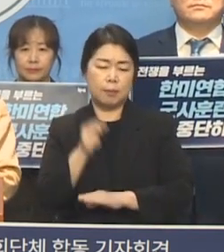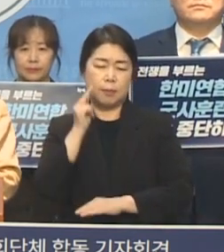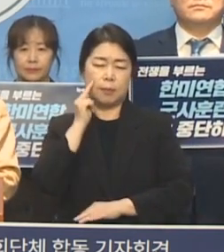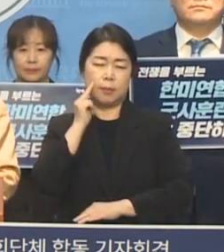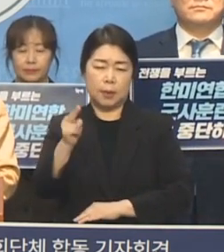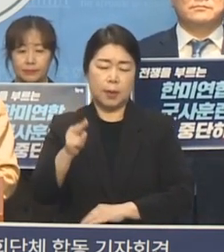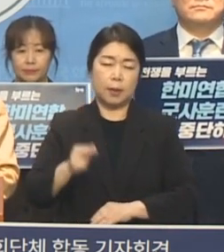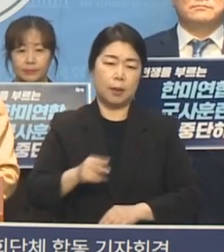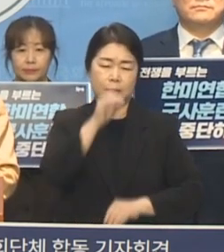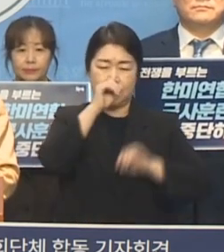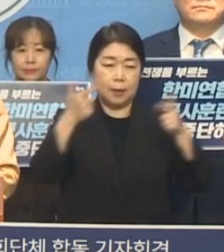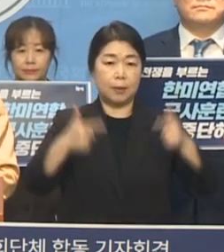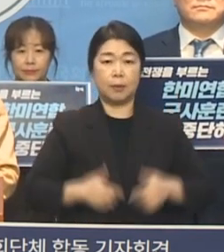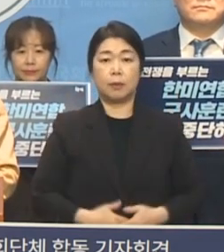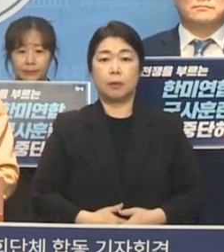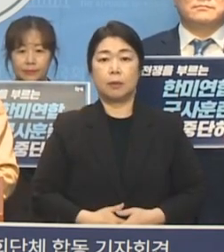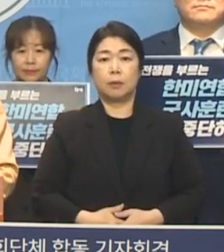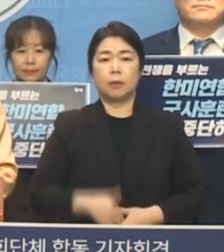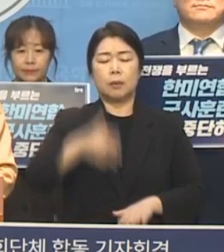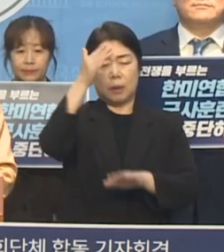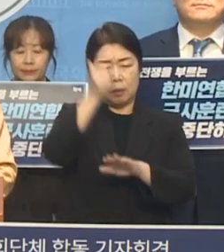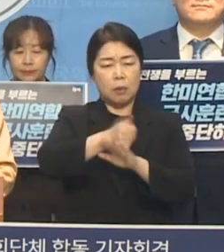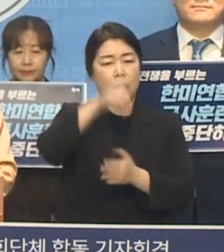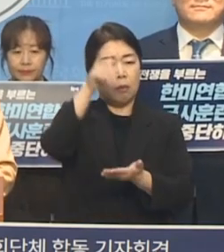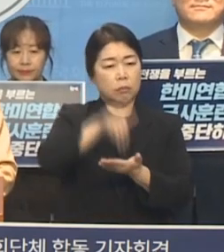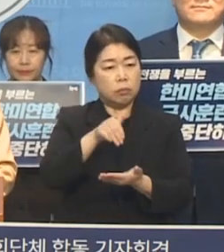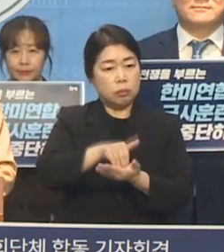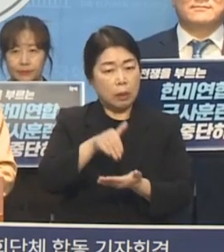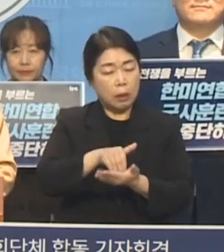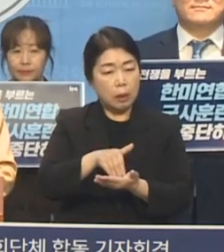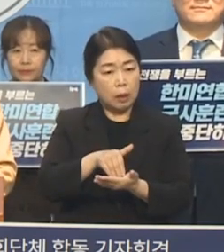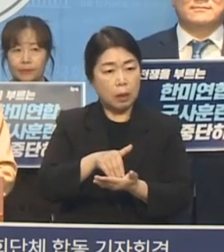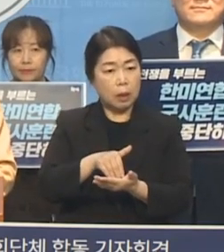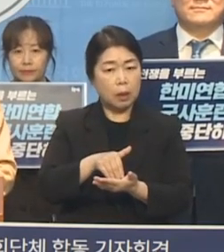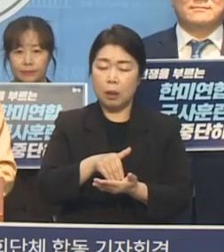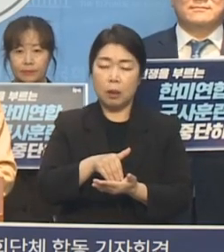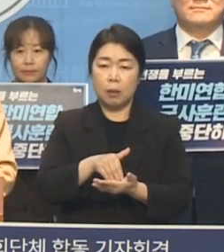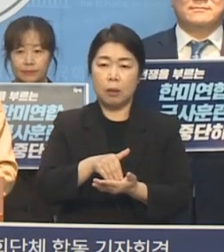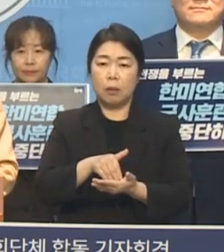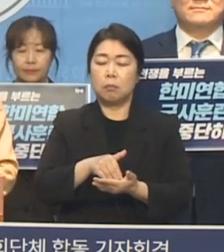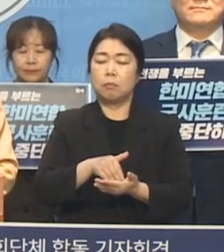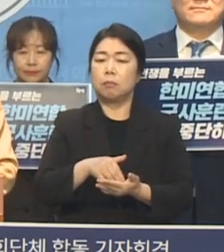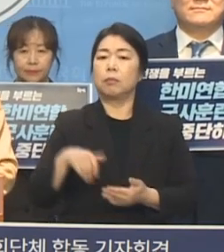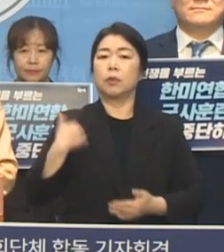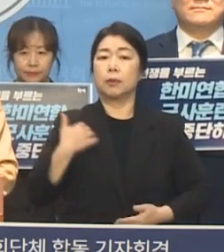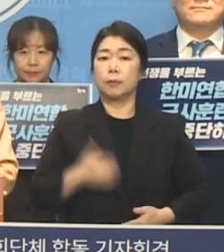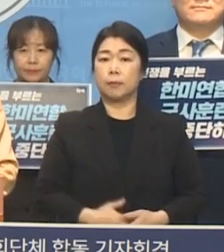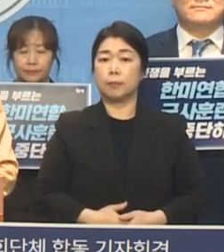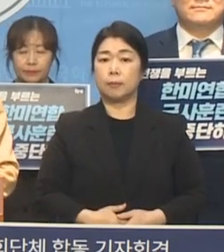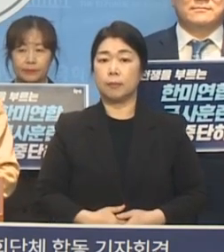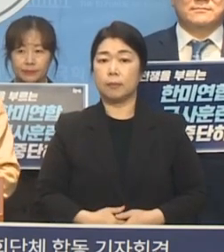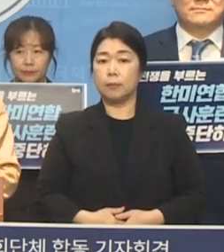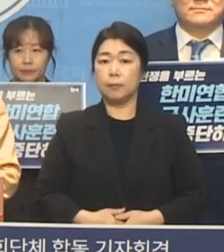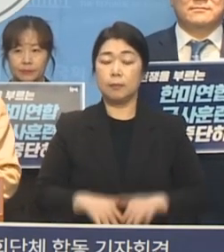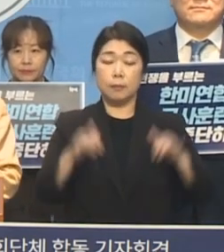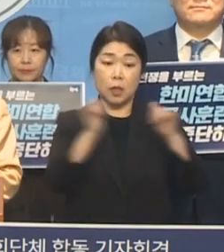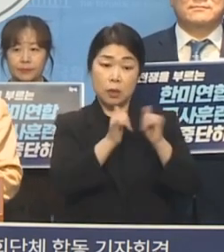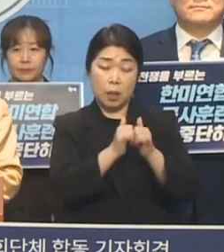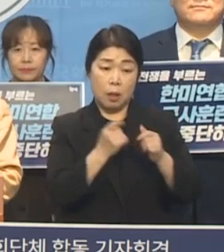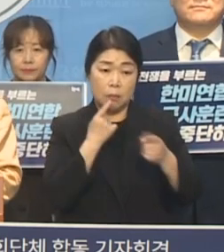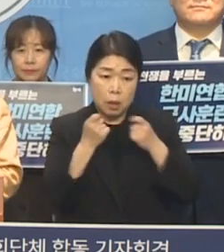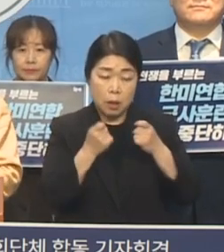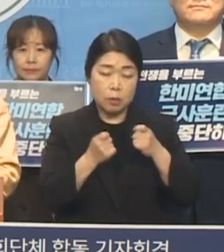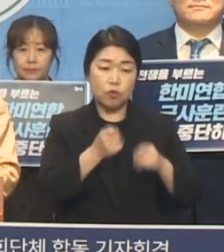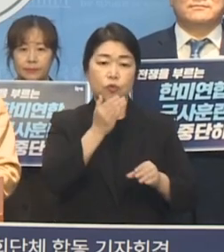것은 뻔합니다. 후회할 순간조차 없게 됩니다. 따라서 갈수록 전쟁을 촉진시킬